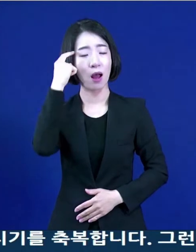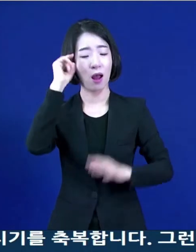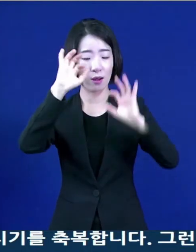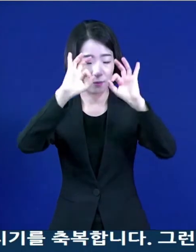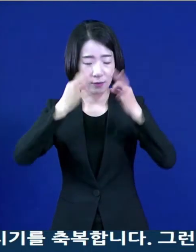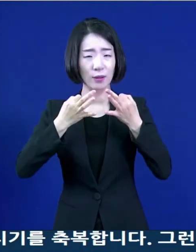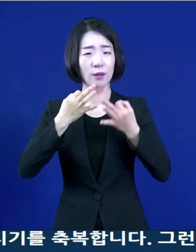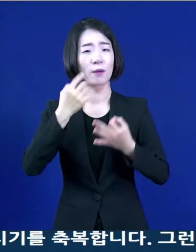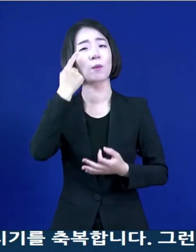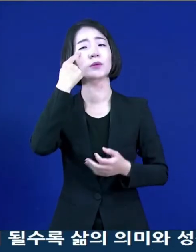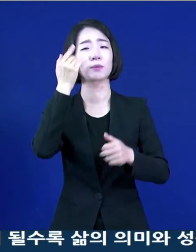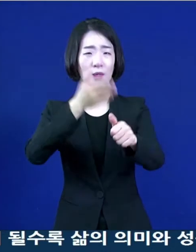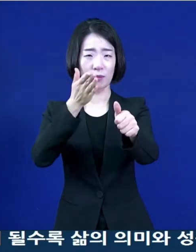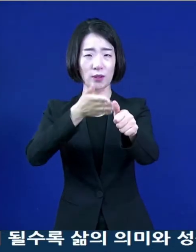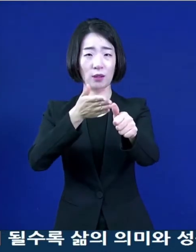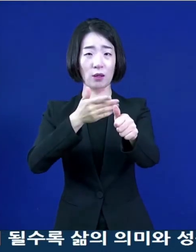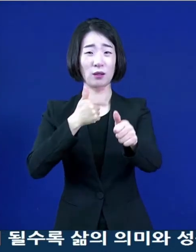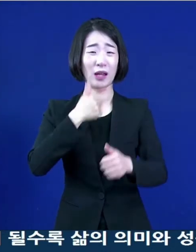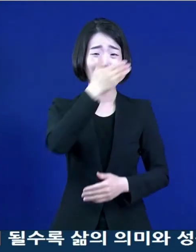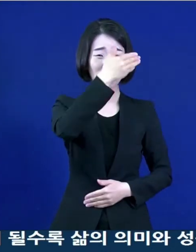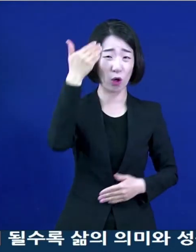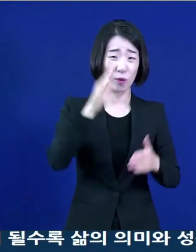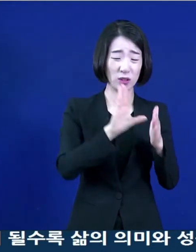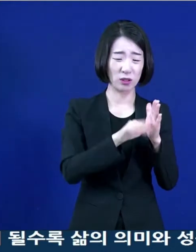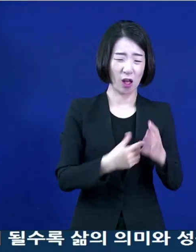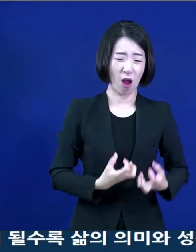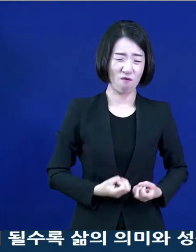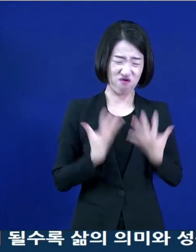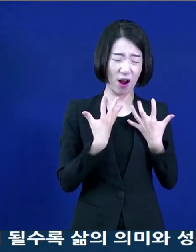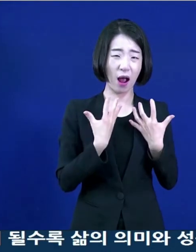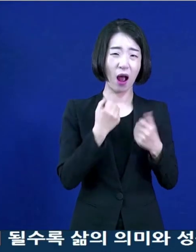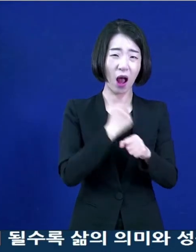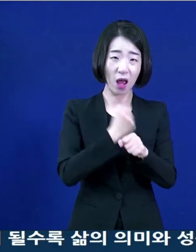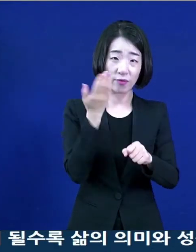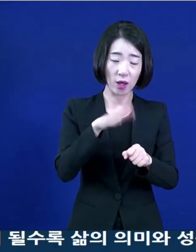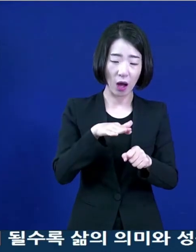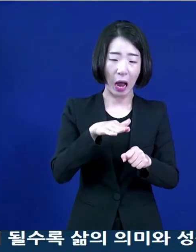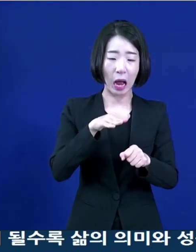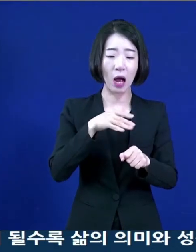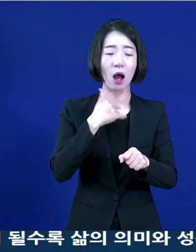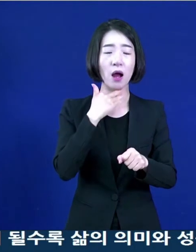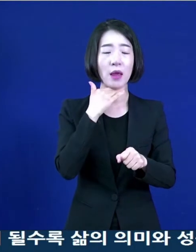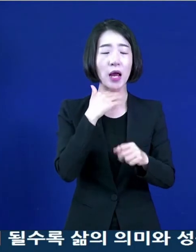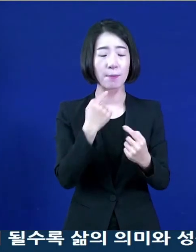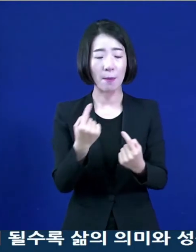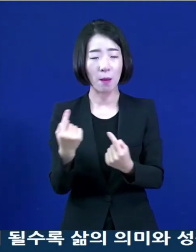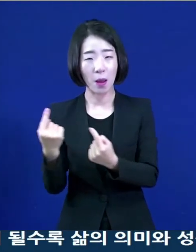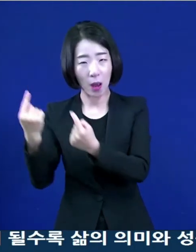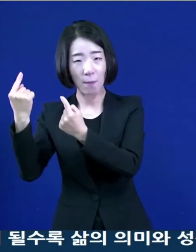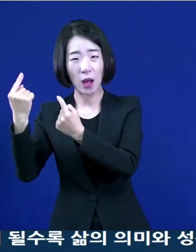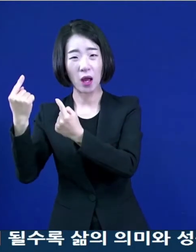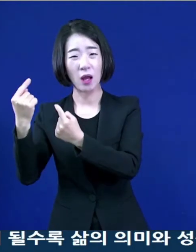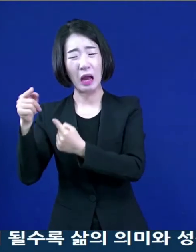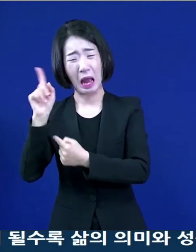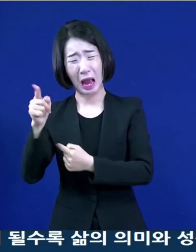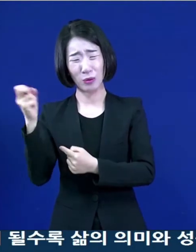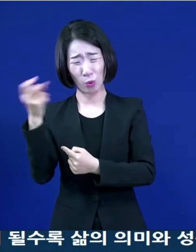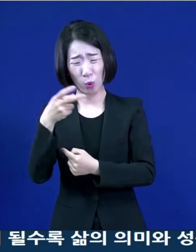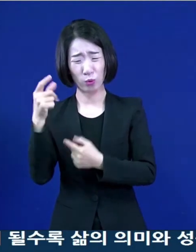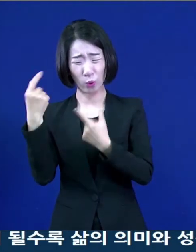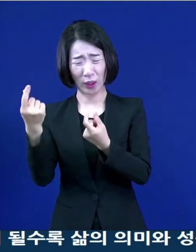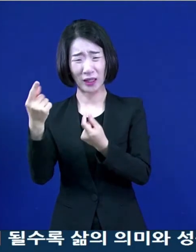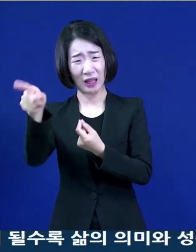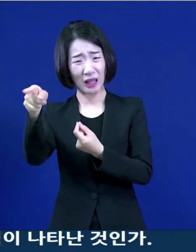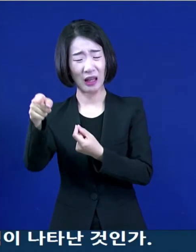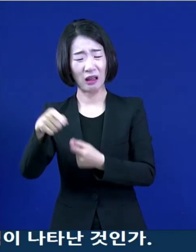나쁘다, 성질 급하다 이런 얘기를 많이 들었는데 나이가 들수록 저 사람은 나이 들어서도 저 모양이야 이런 소리 듣는 게 아니라